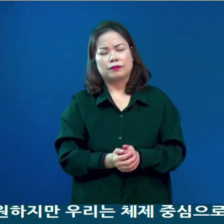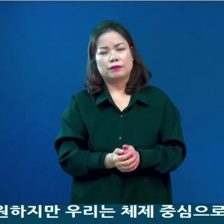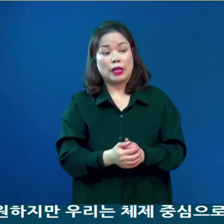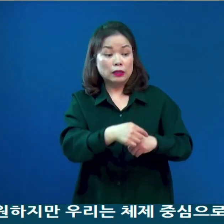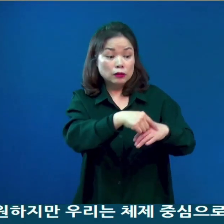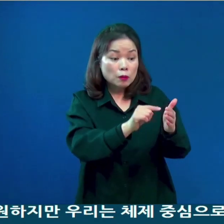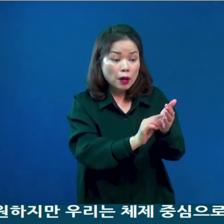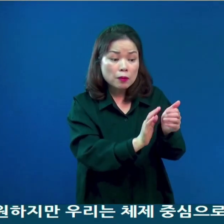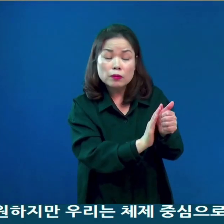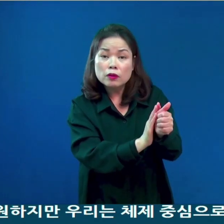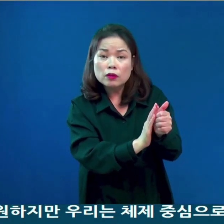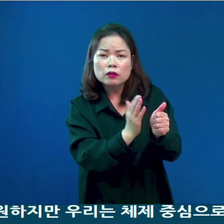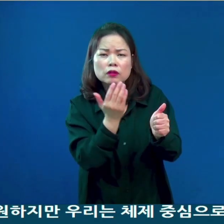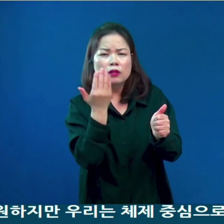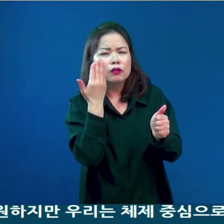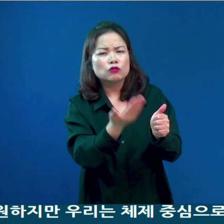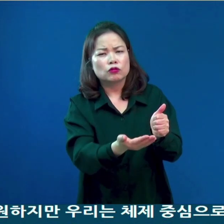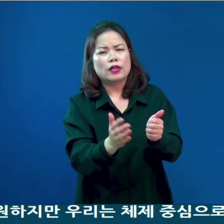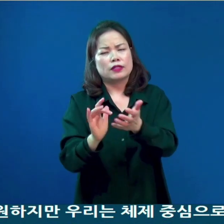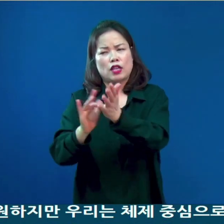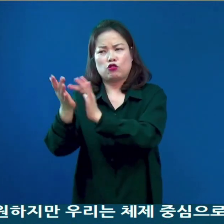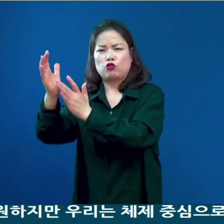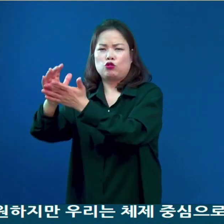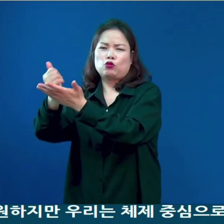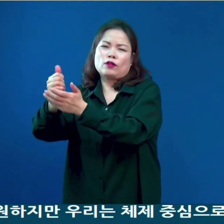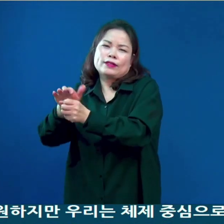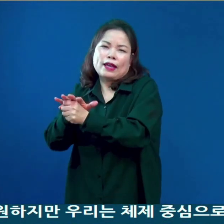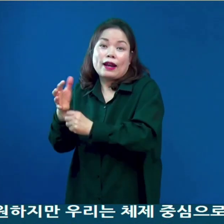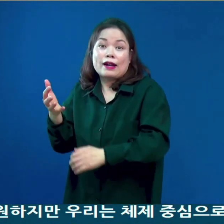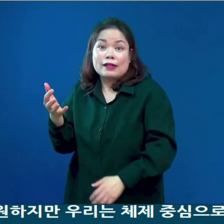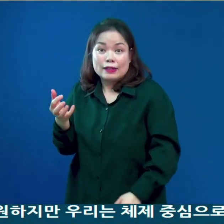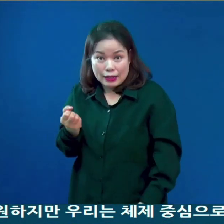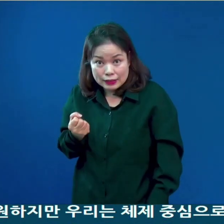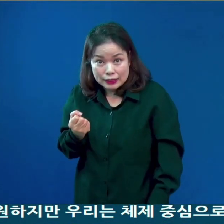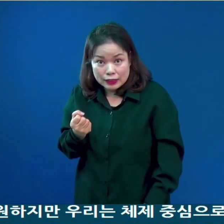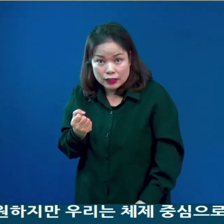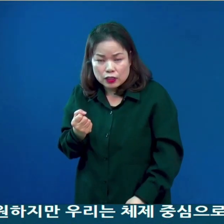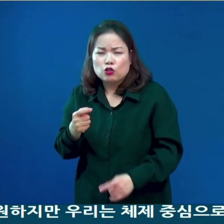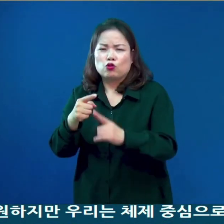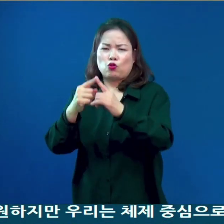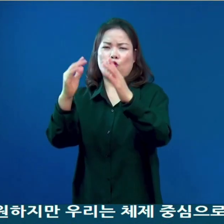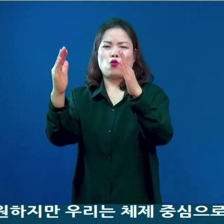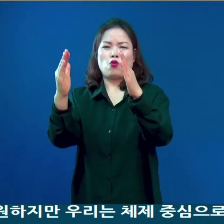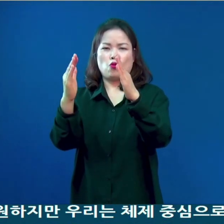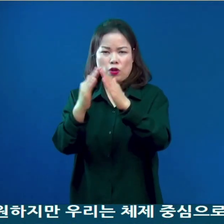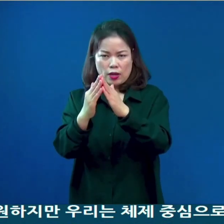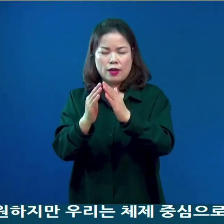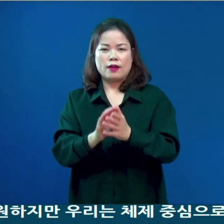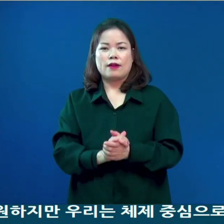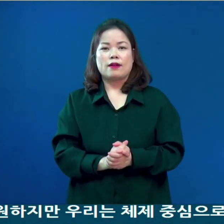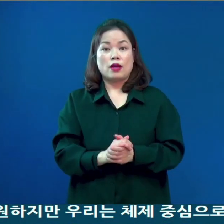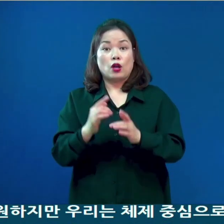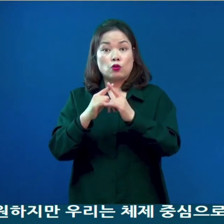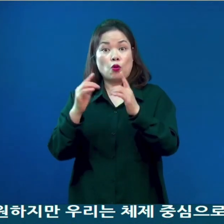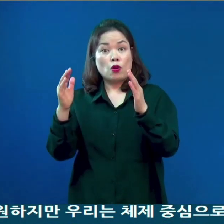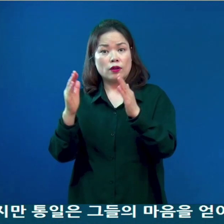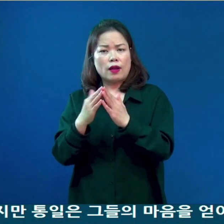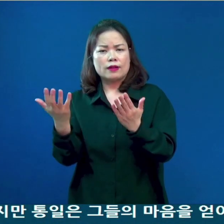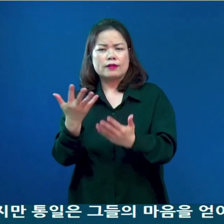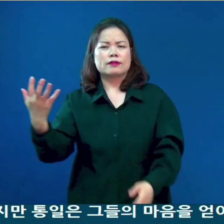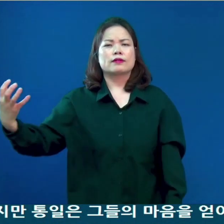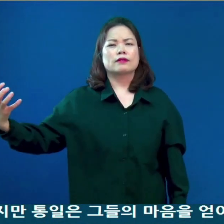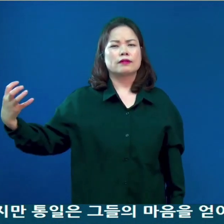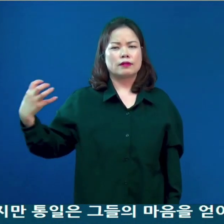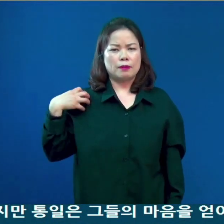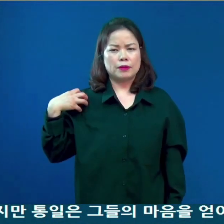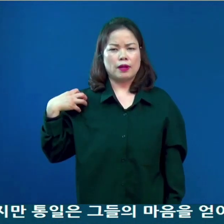그들의 마음을 어루만질 수 있는 것은 예수 그리스도의 사랑을 가진 교회입니다. 교회가 일들을 감당할